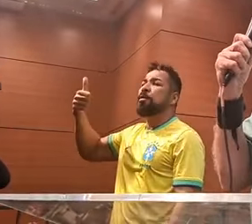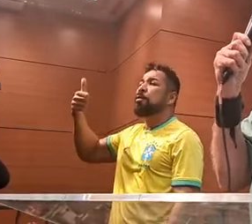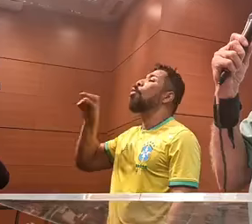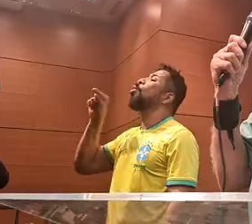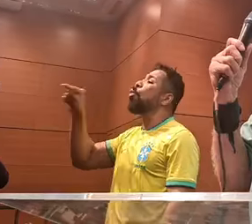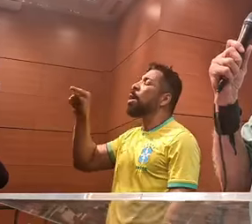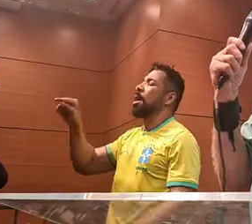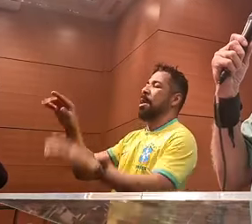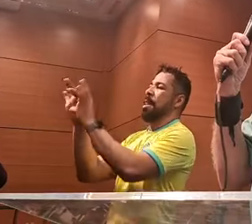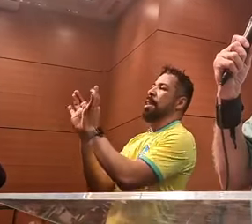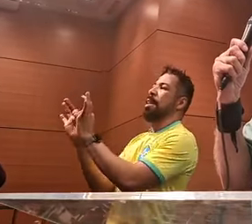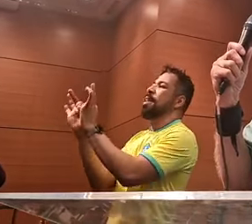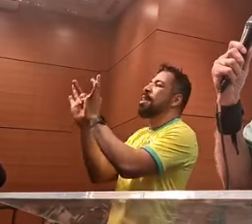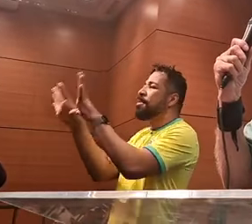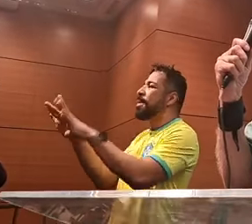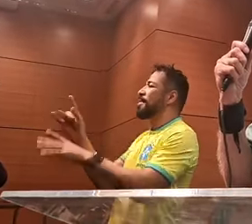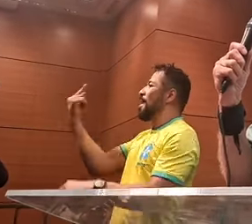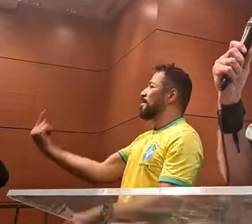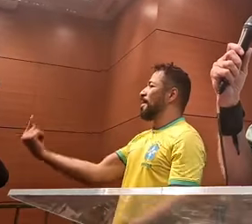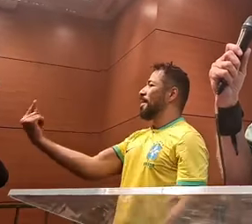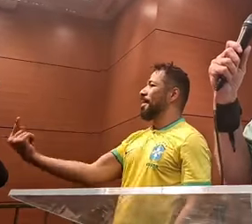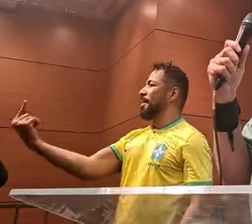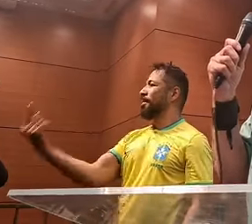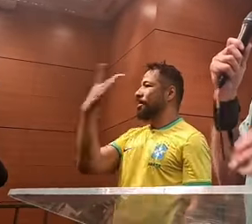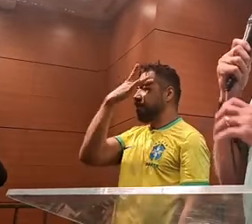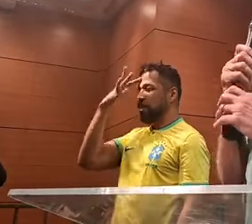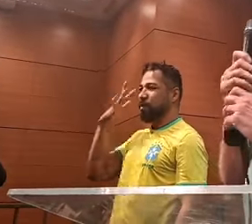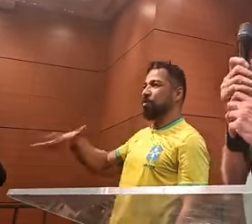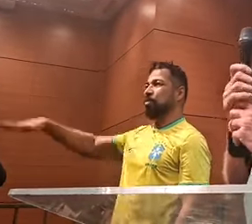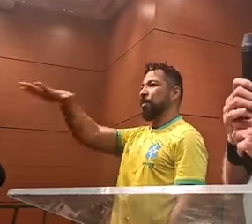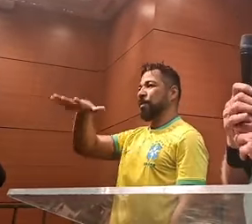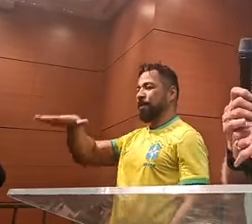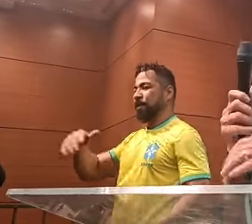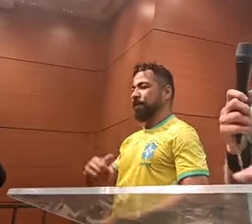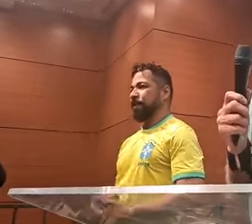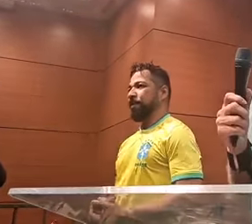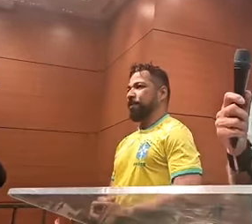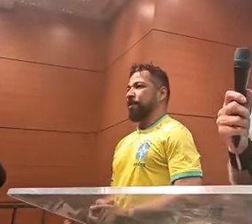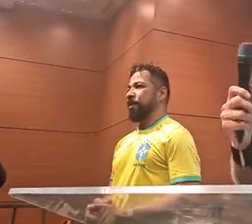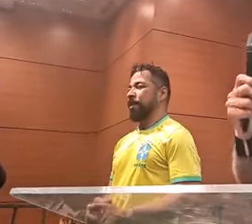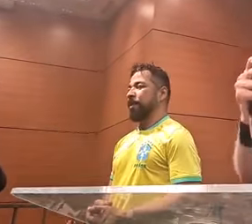é a liberdade individual de cada um de vocês.